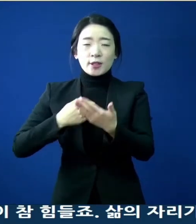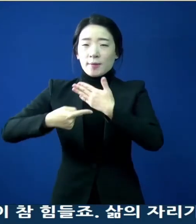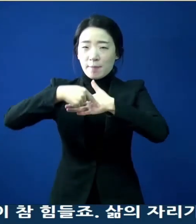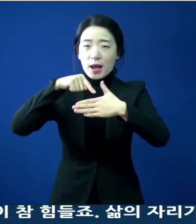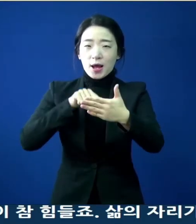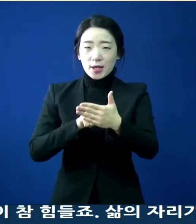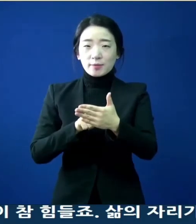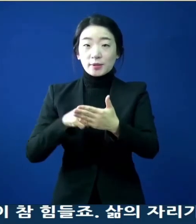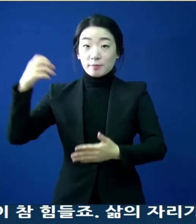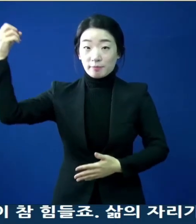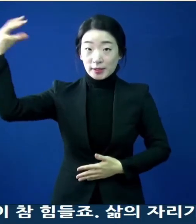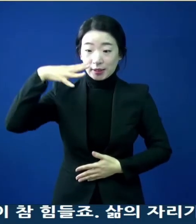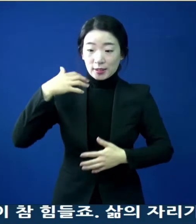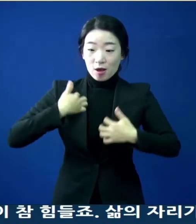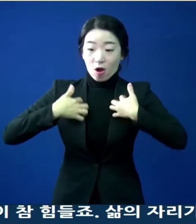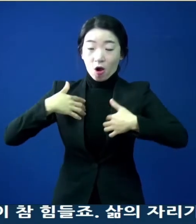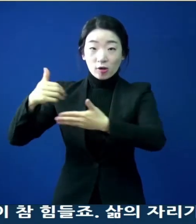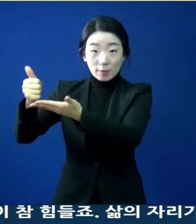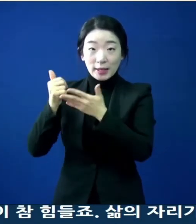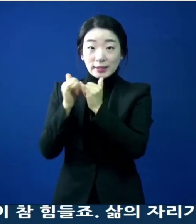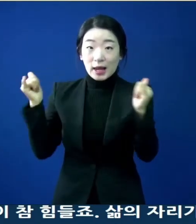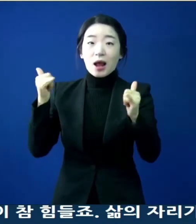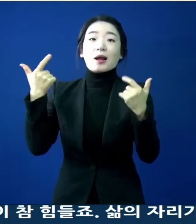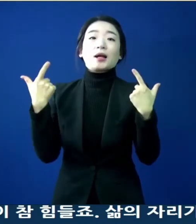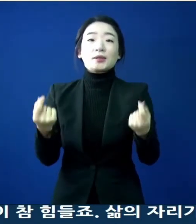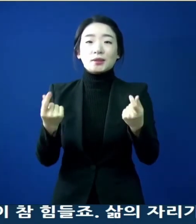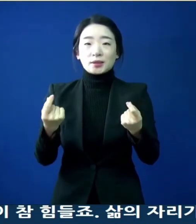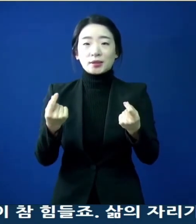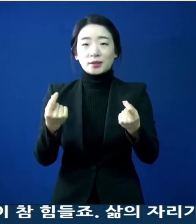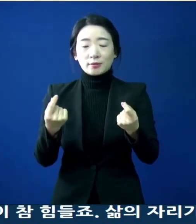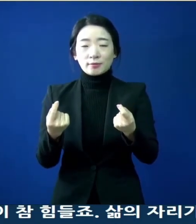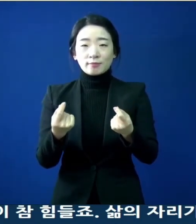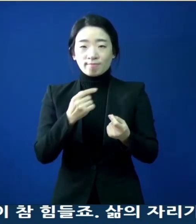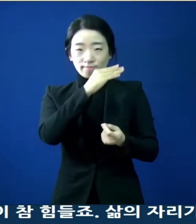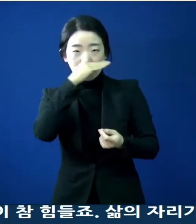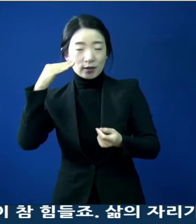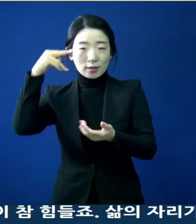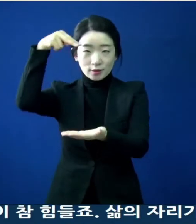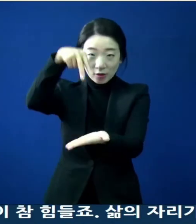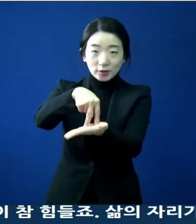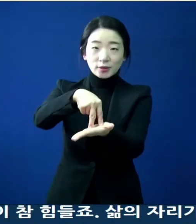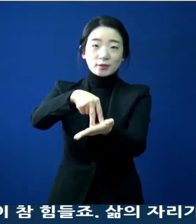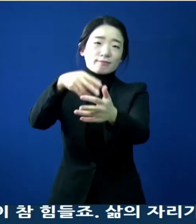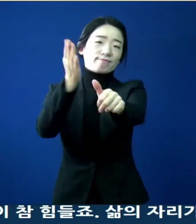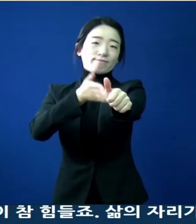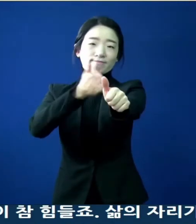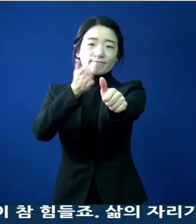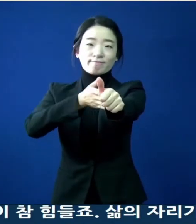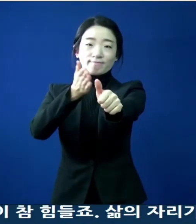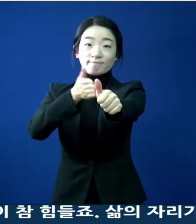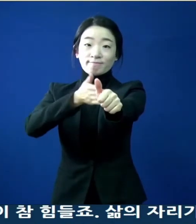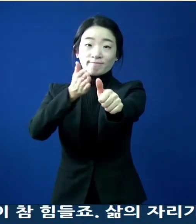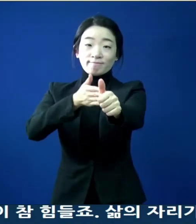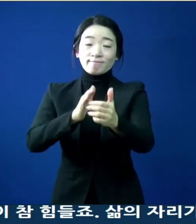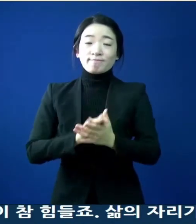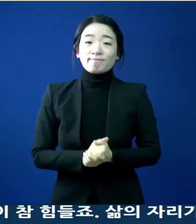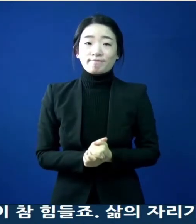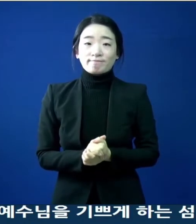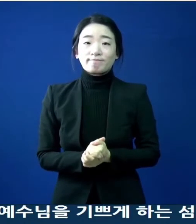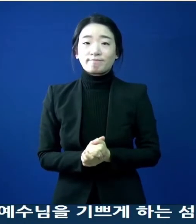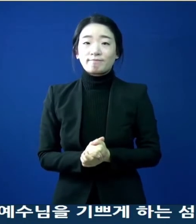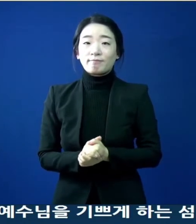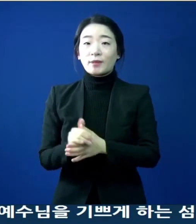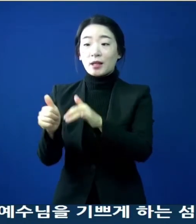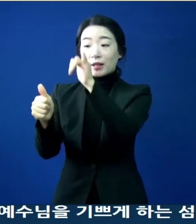빛을 영접한 자로서 바른 자리에 설 수 있는 저와 여러분 되기를 주의 이름으로 축원합니다. 이 섬긴다는